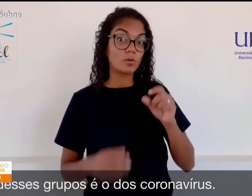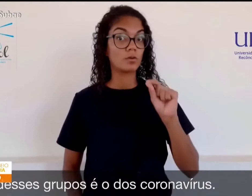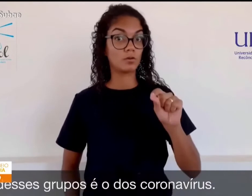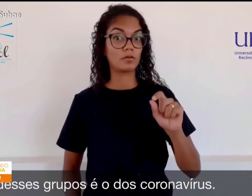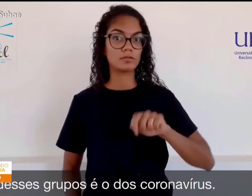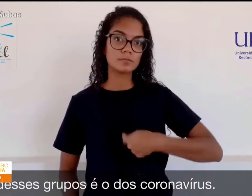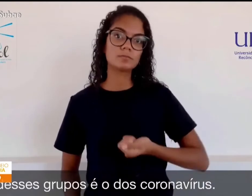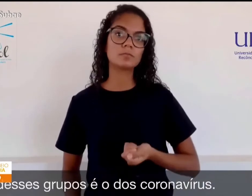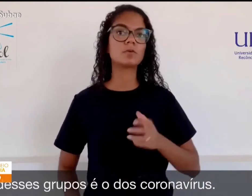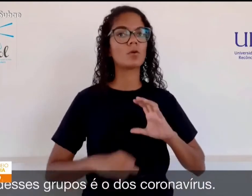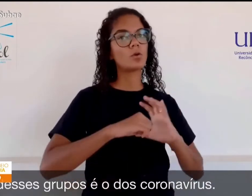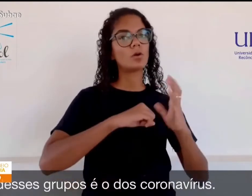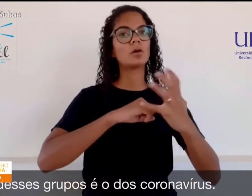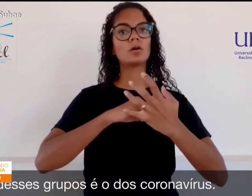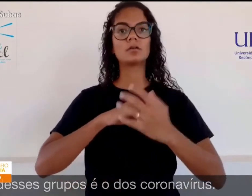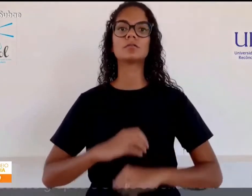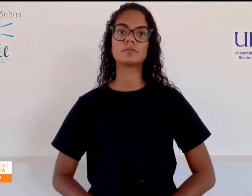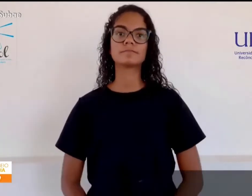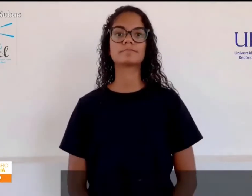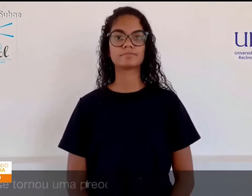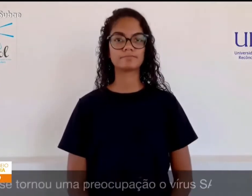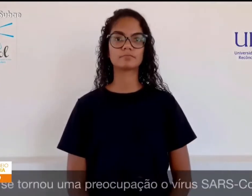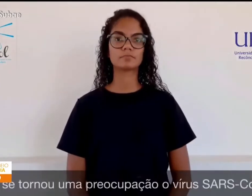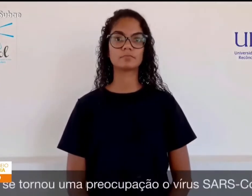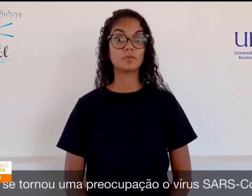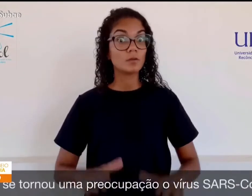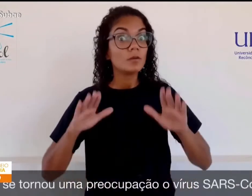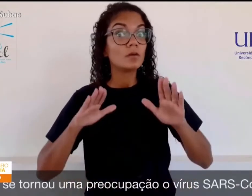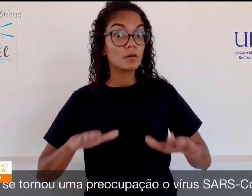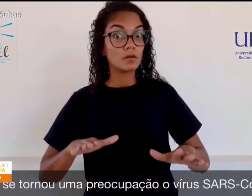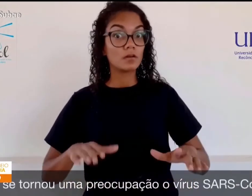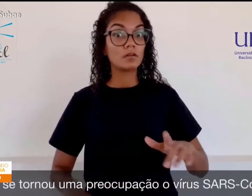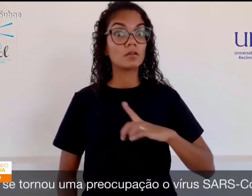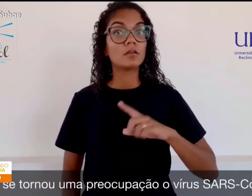Atualmente, estamos vivendo uma pandemia do vírus chamado SARS-CoV-2,